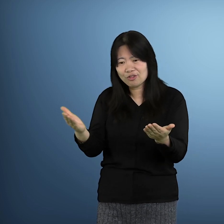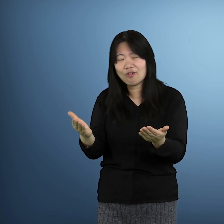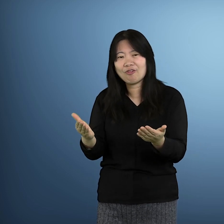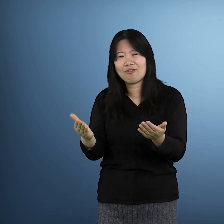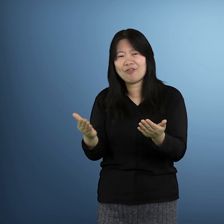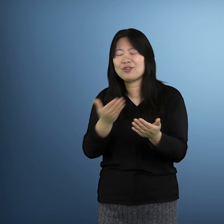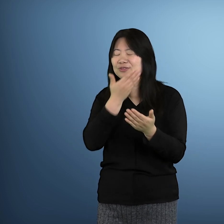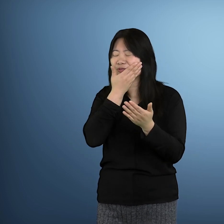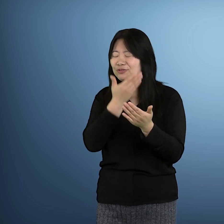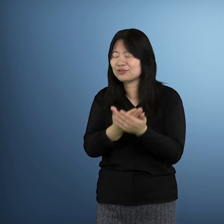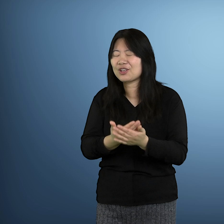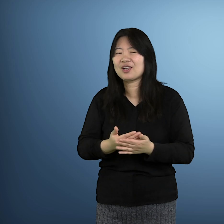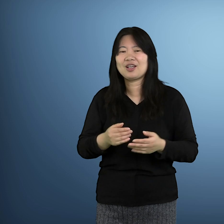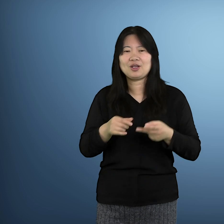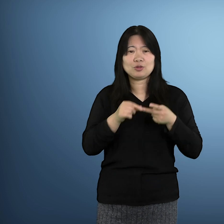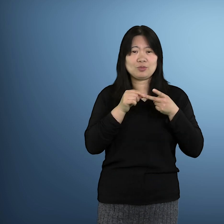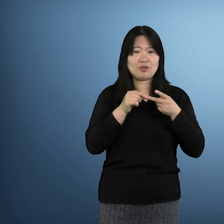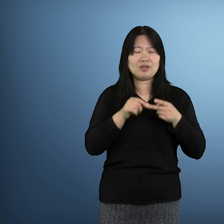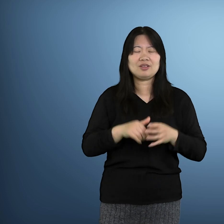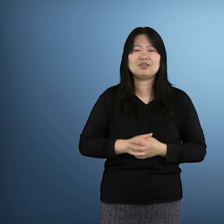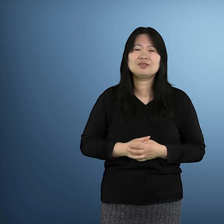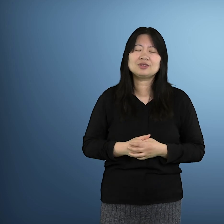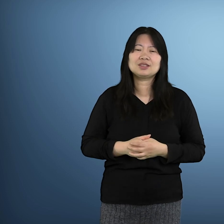나누느냐. 두 번째는